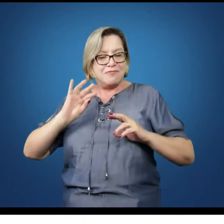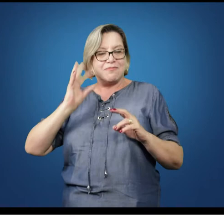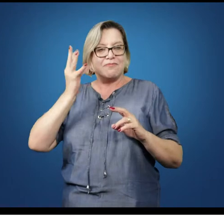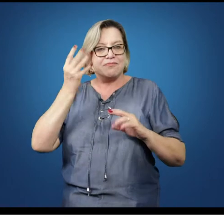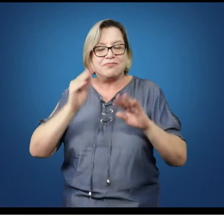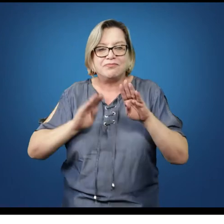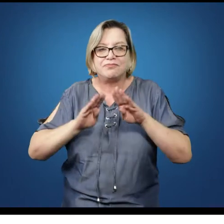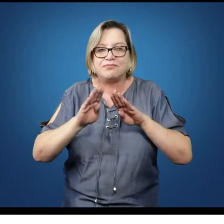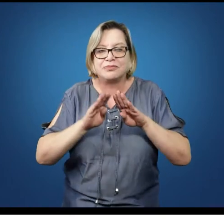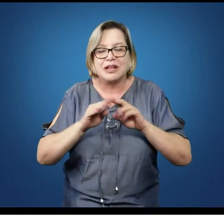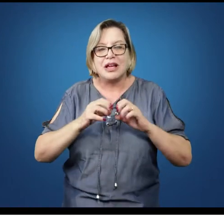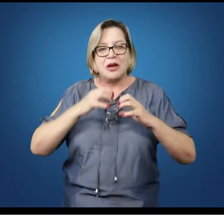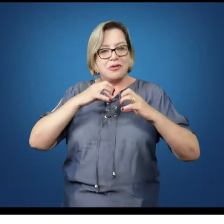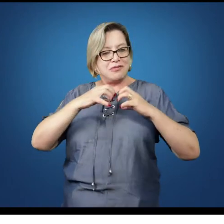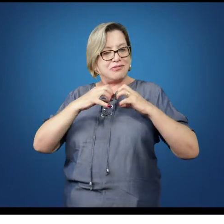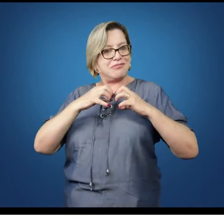movimento,